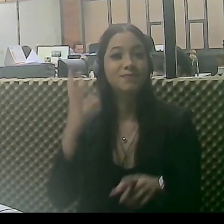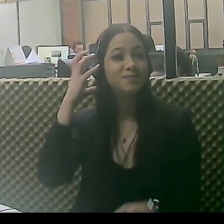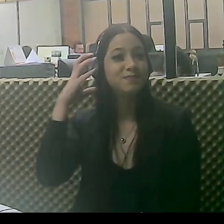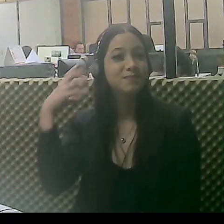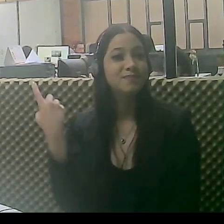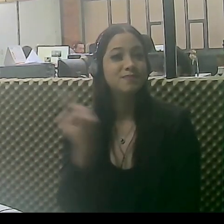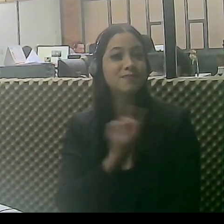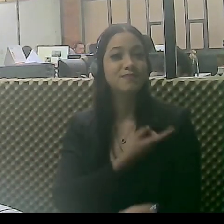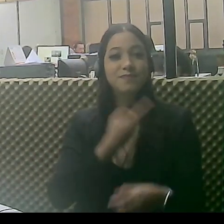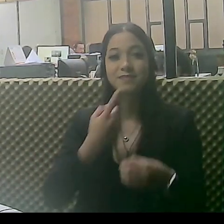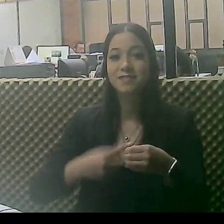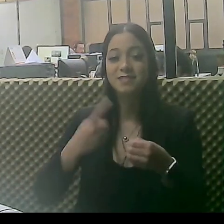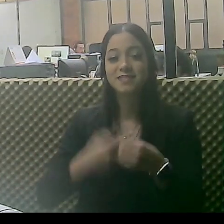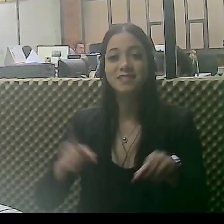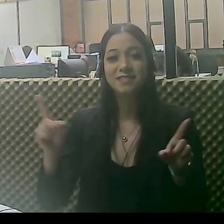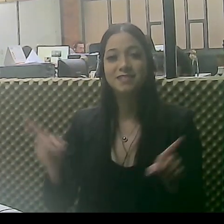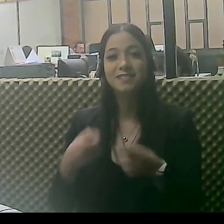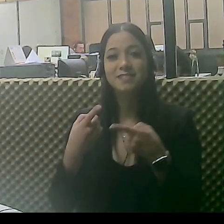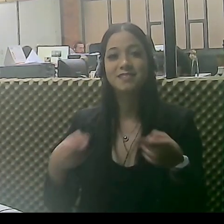Rádio Nossa Cidade.